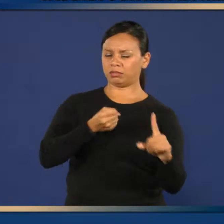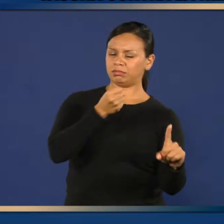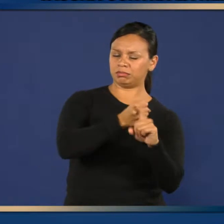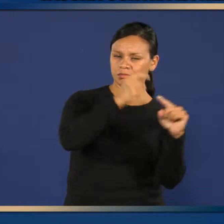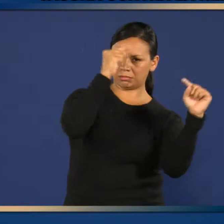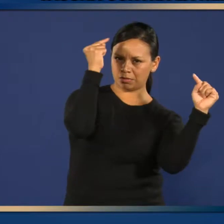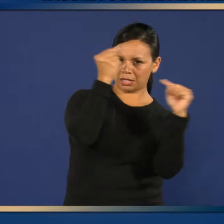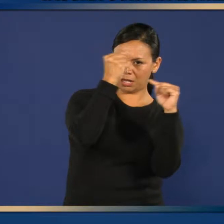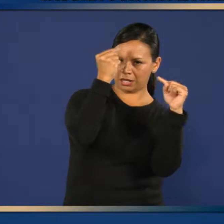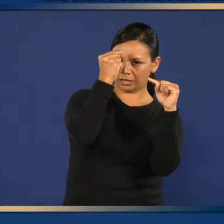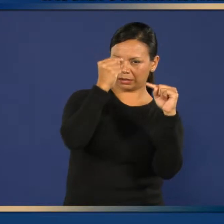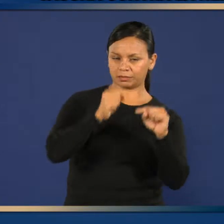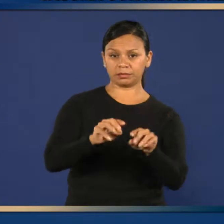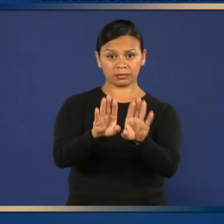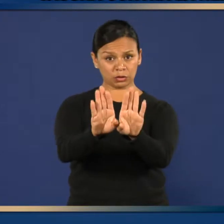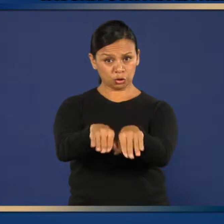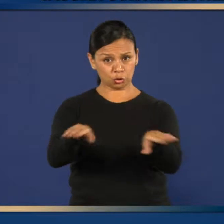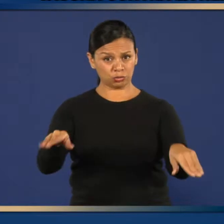niños